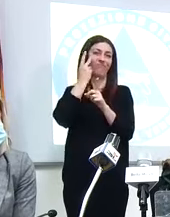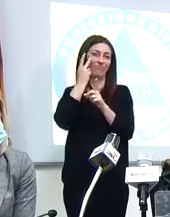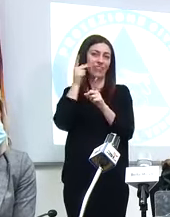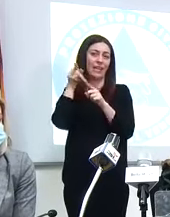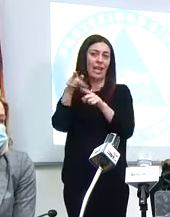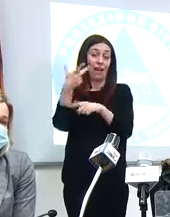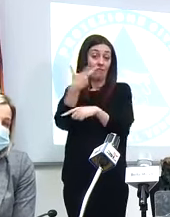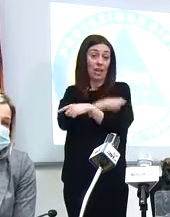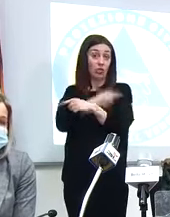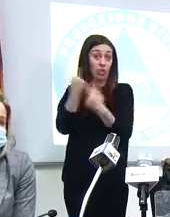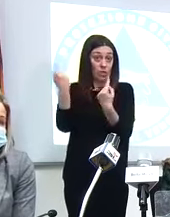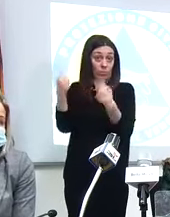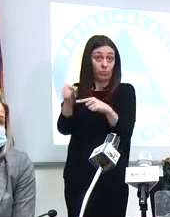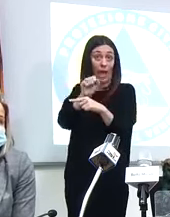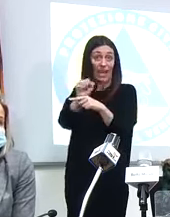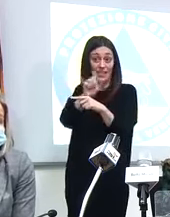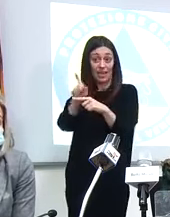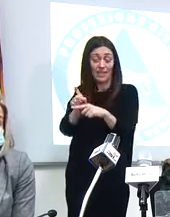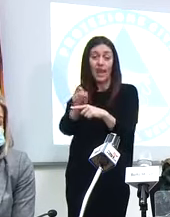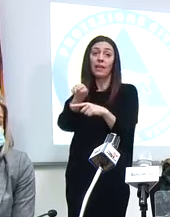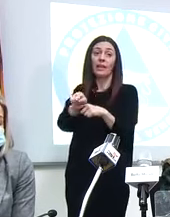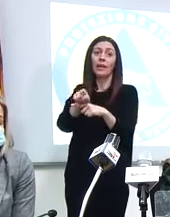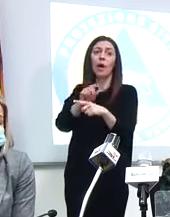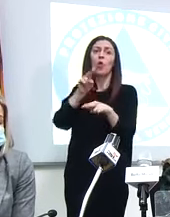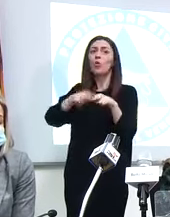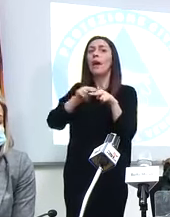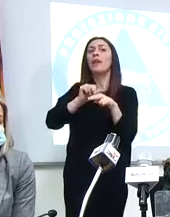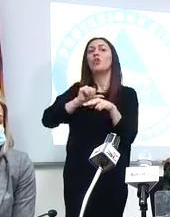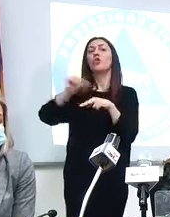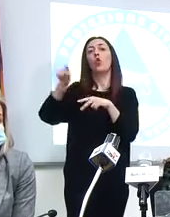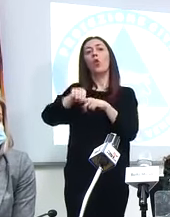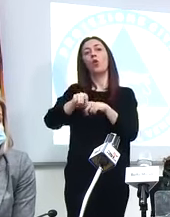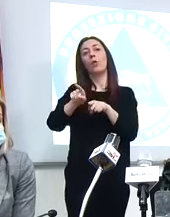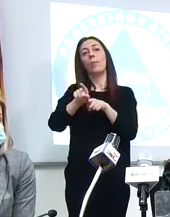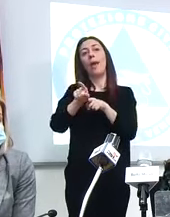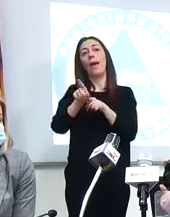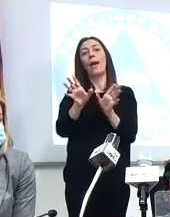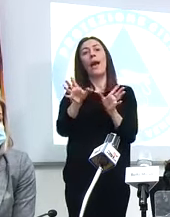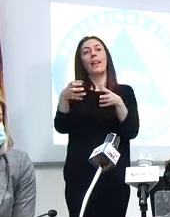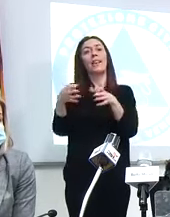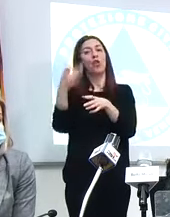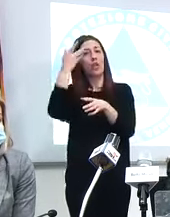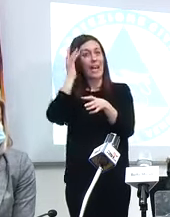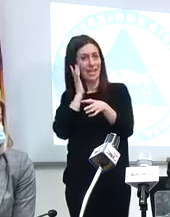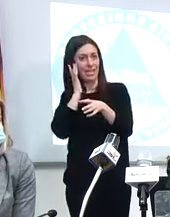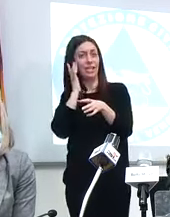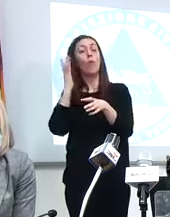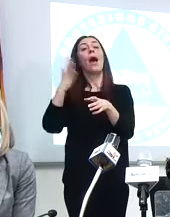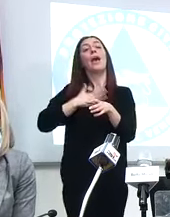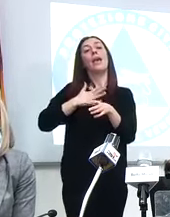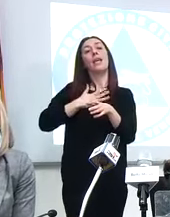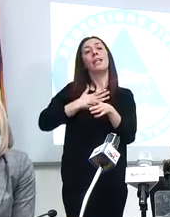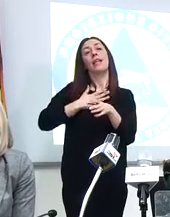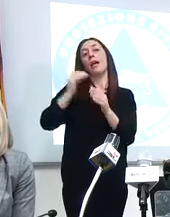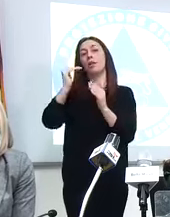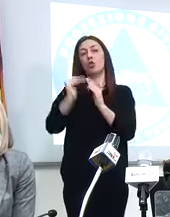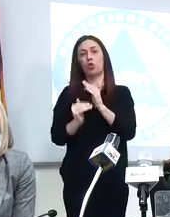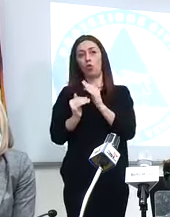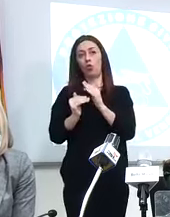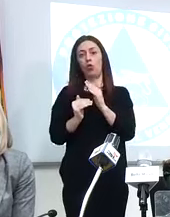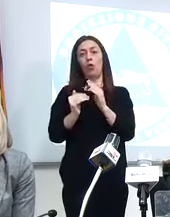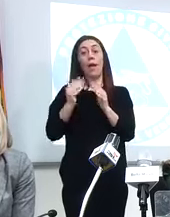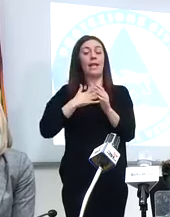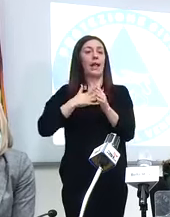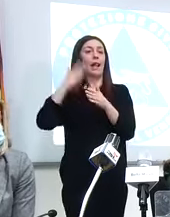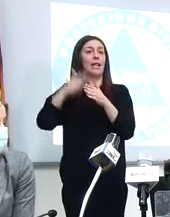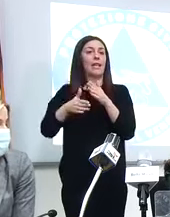questo vaccino per principalmente le categorie a rischio dei soggetti che sono al di sotto di quell'età limite per cui viene ad